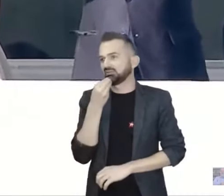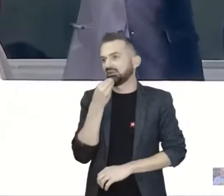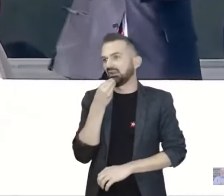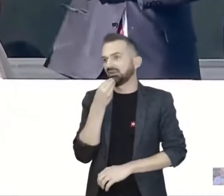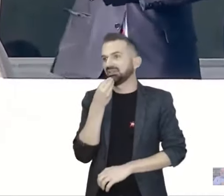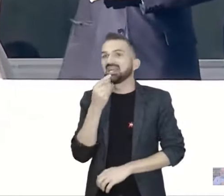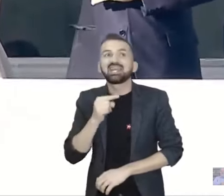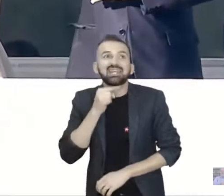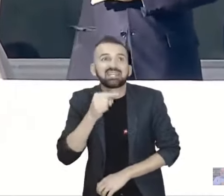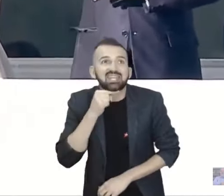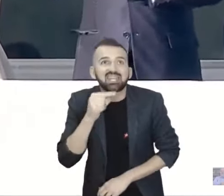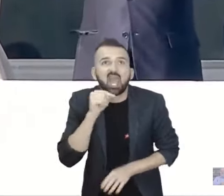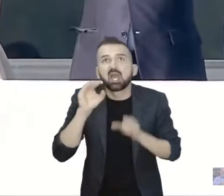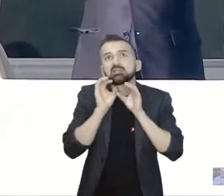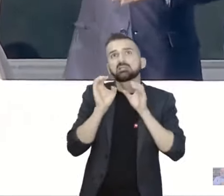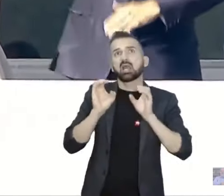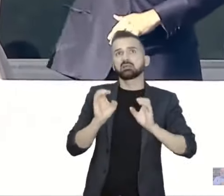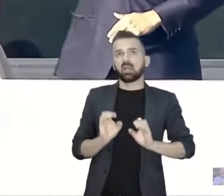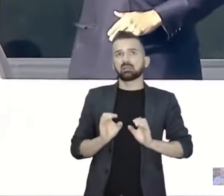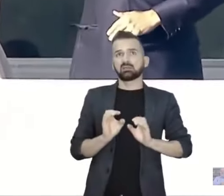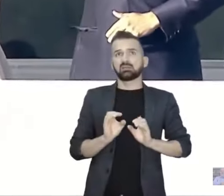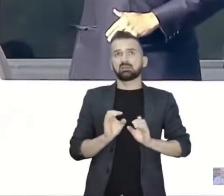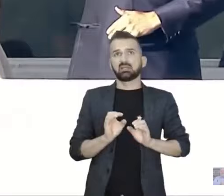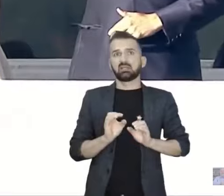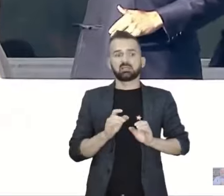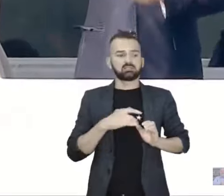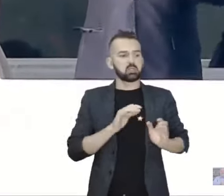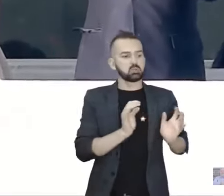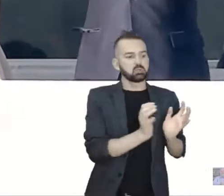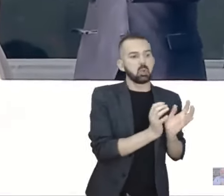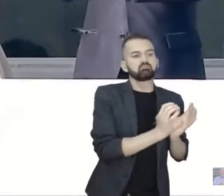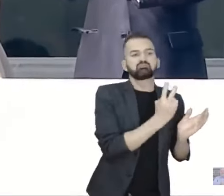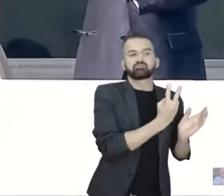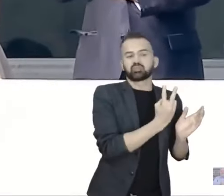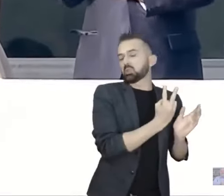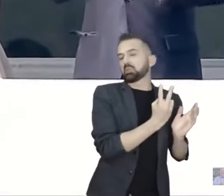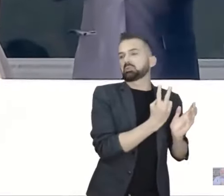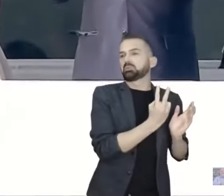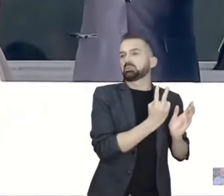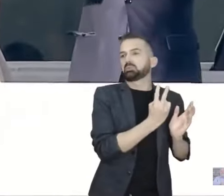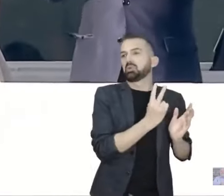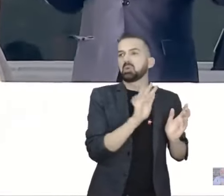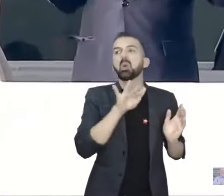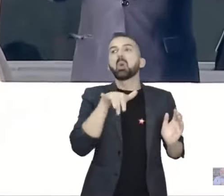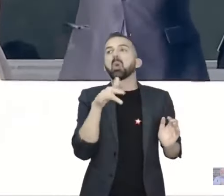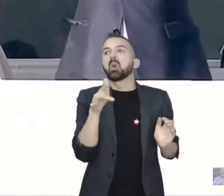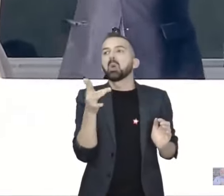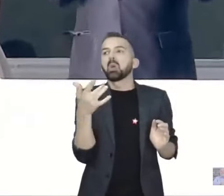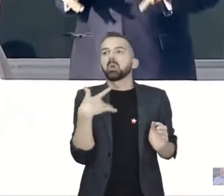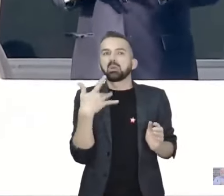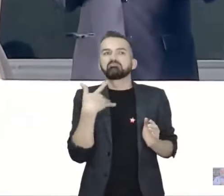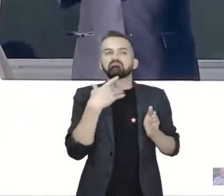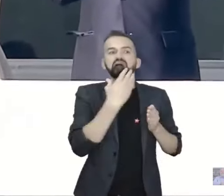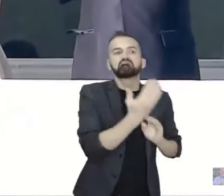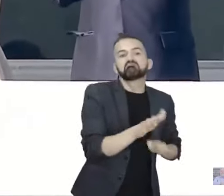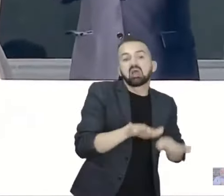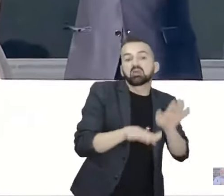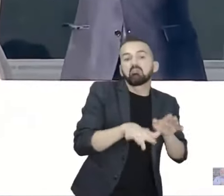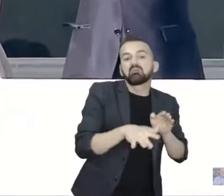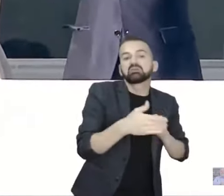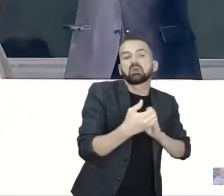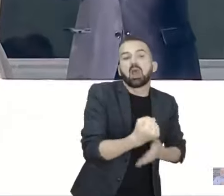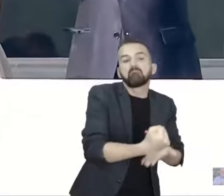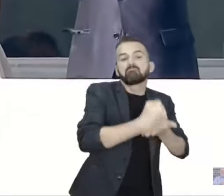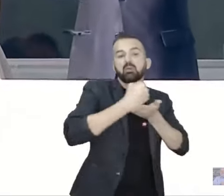ou cidadã de segunda classe. Ninguém terá mais ou menos amparo do Estado. Ninguém será obrigado a